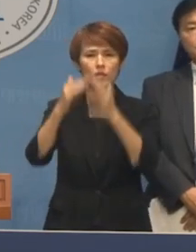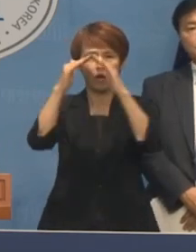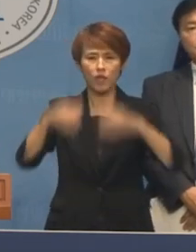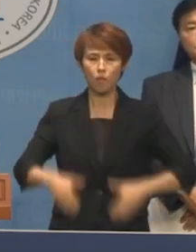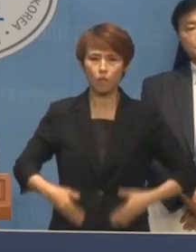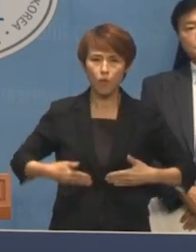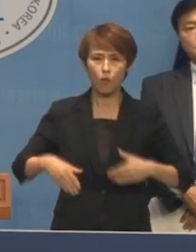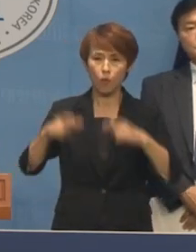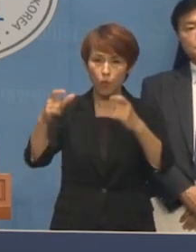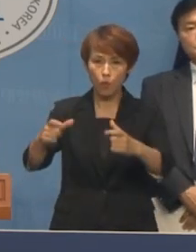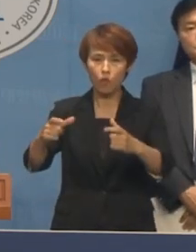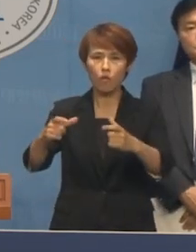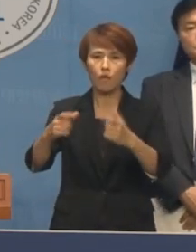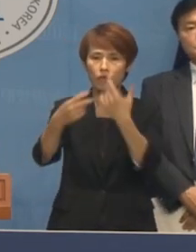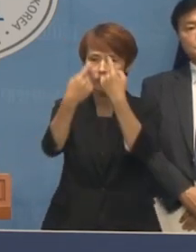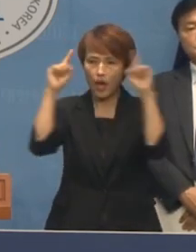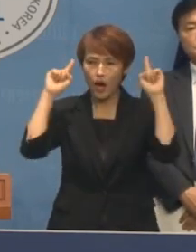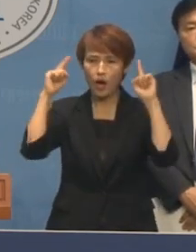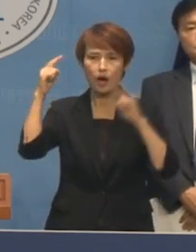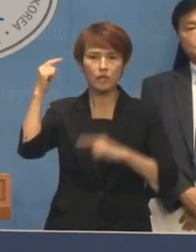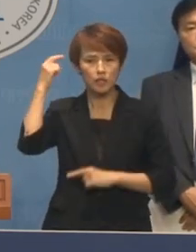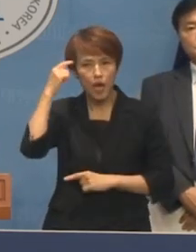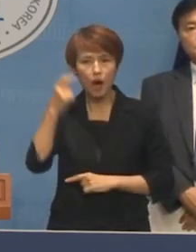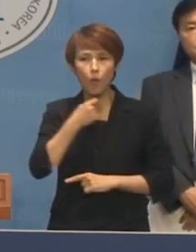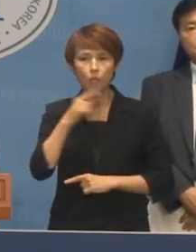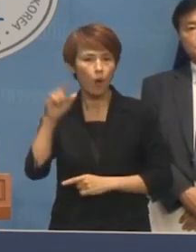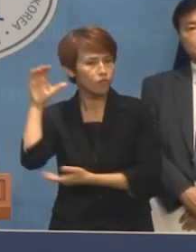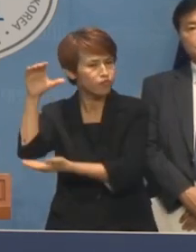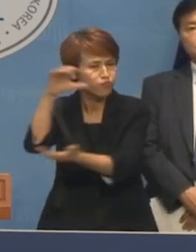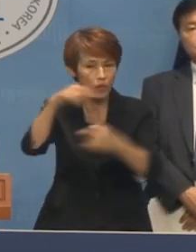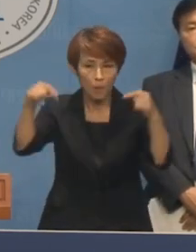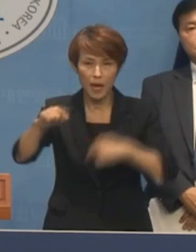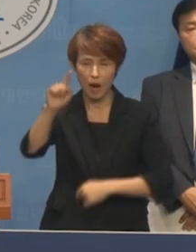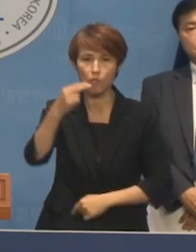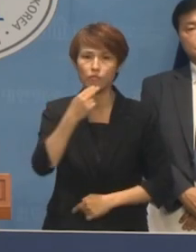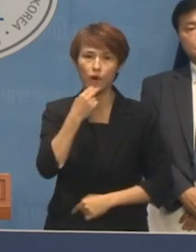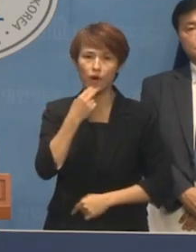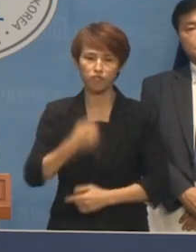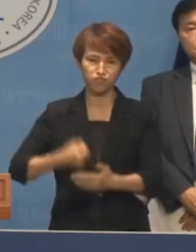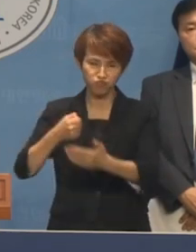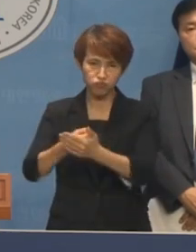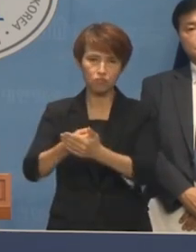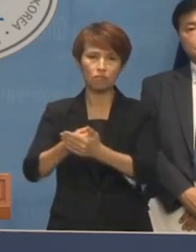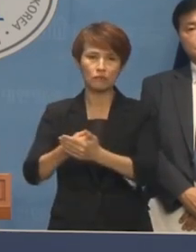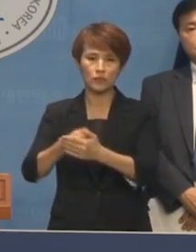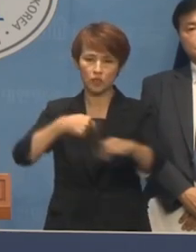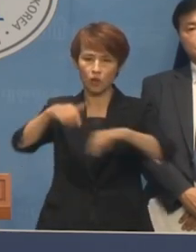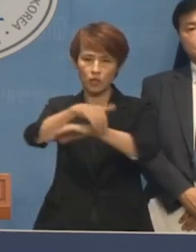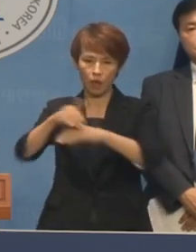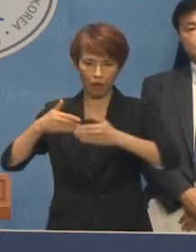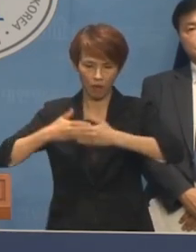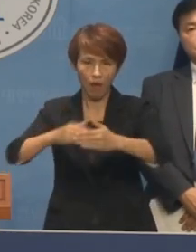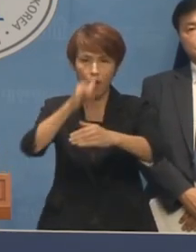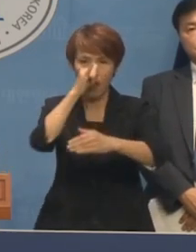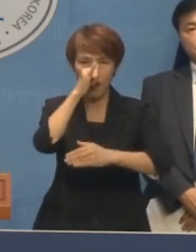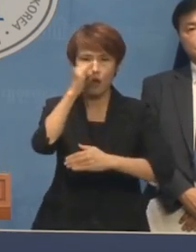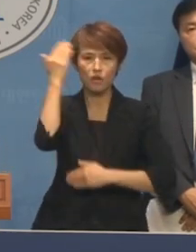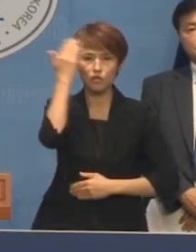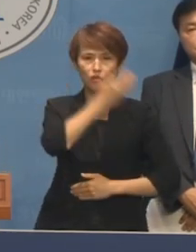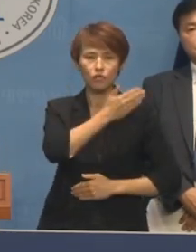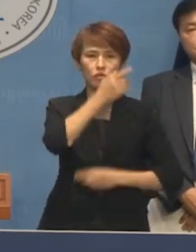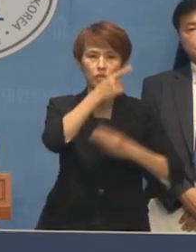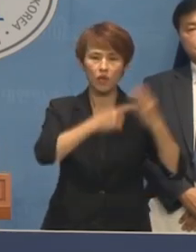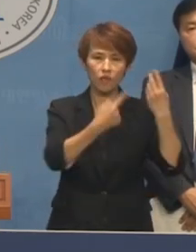지역과 대학의 의견 수렴 등 별도 협의 없이 단일 의대로 정책을 급선회하며